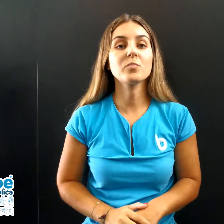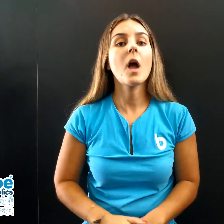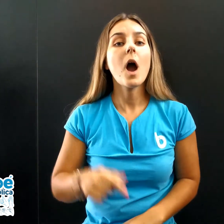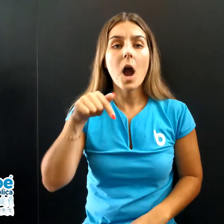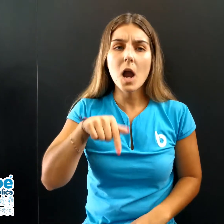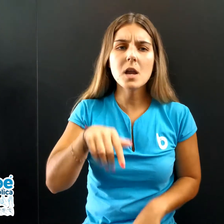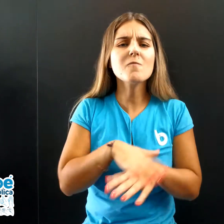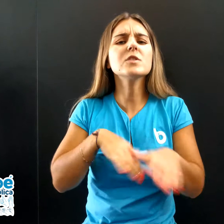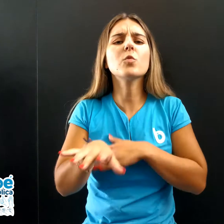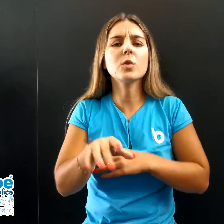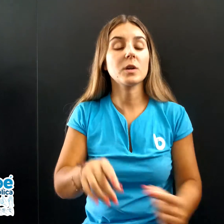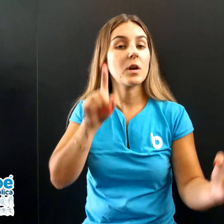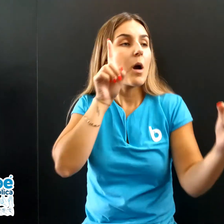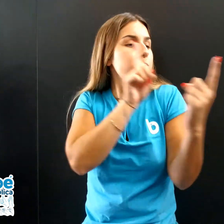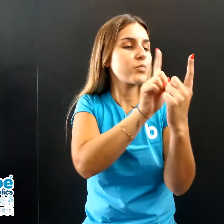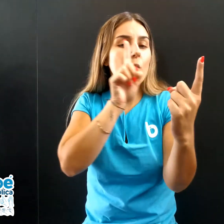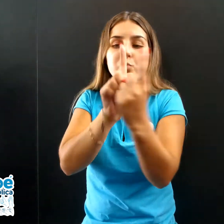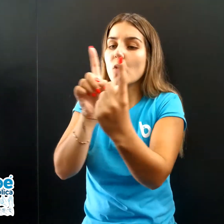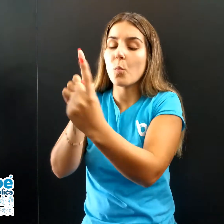Com um atendimento personalizado.